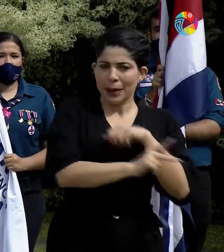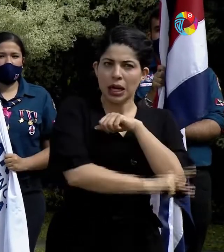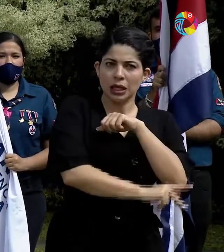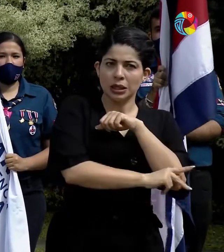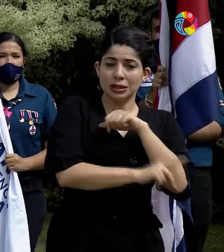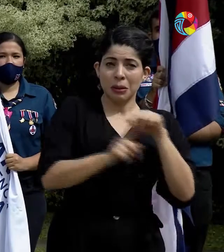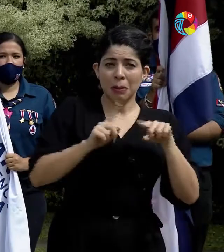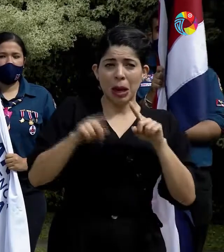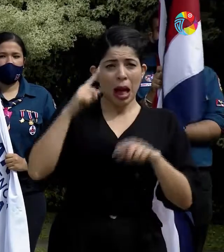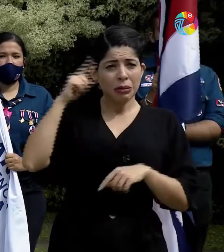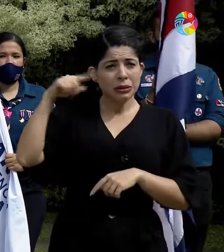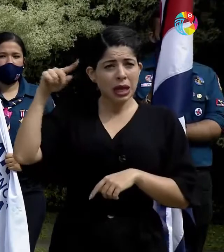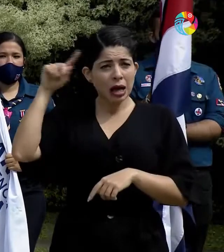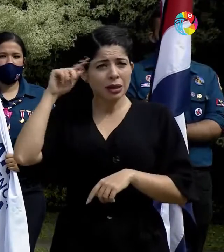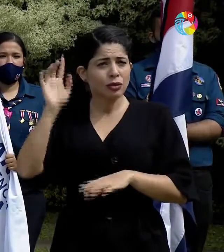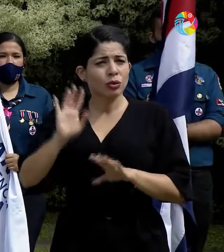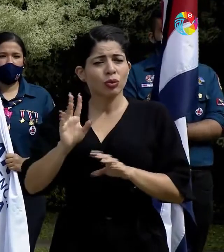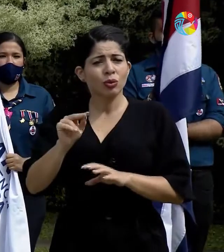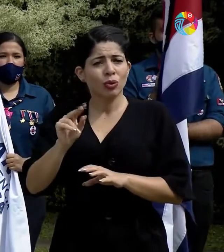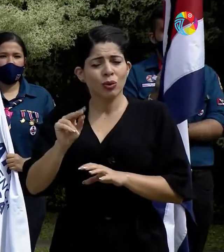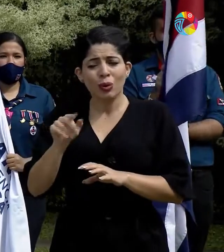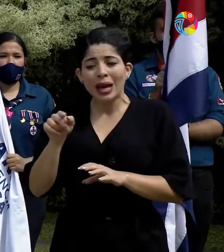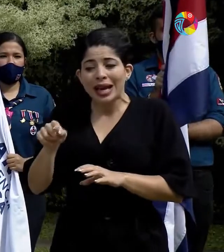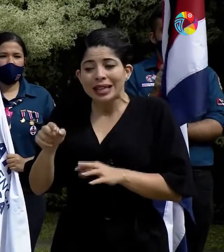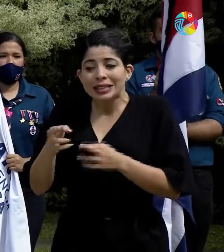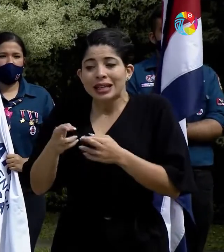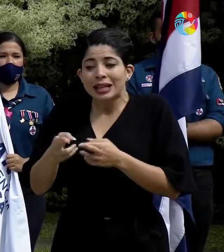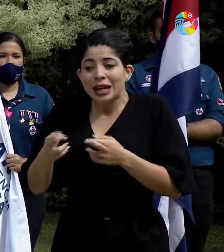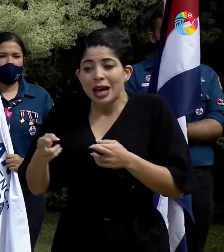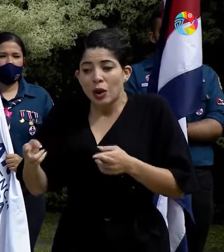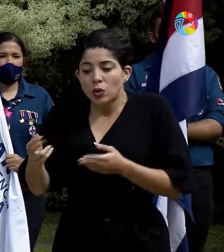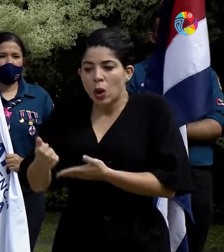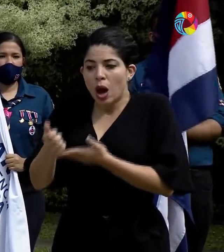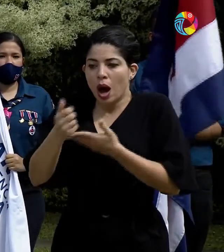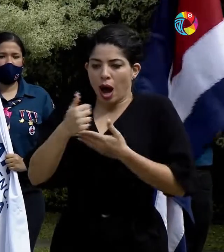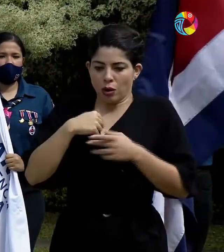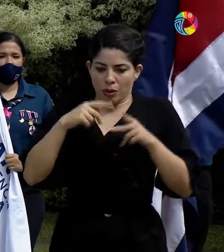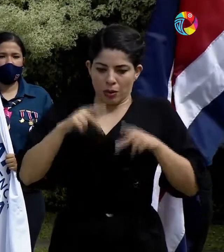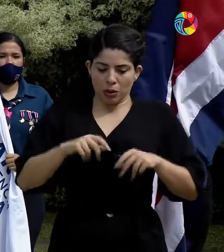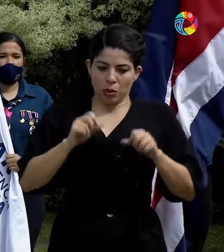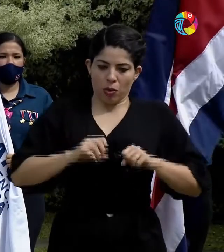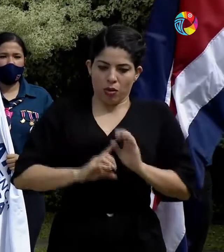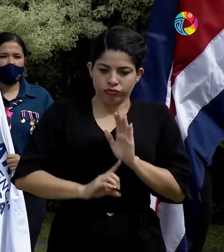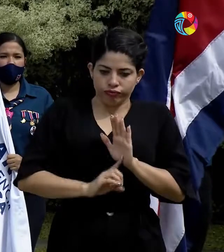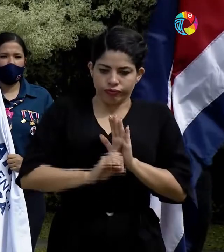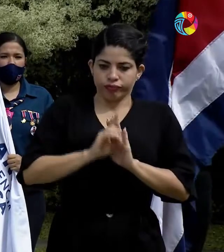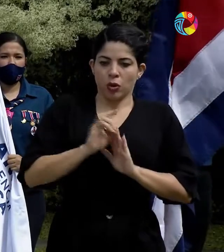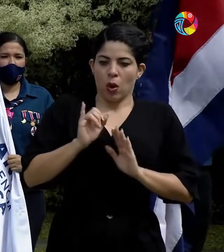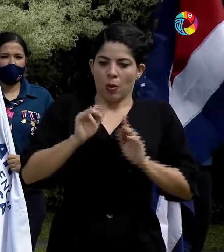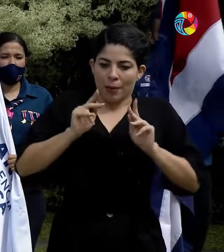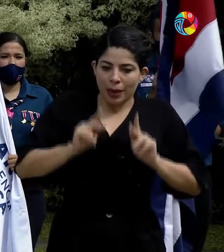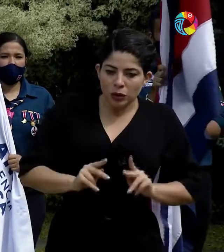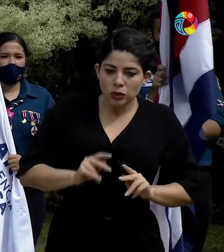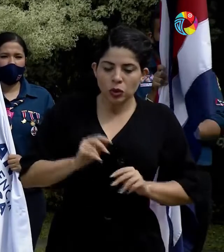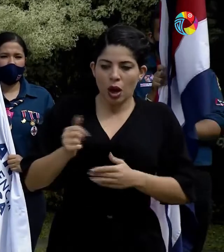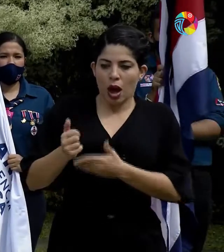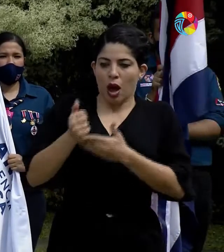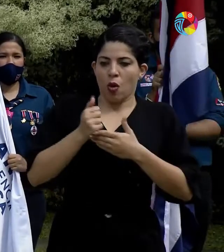es una abstracción. Es el recurso con el que las personas nos construimos como individuos y como comunidad. Es